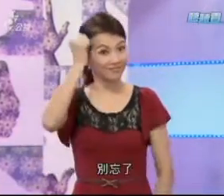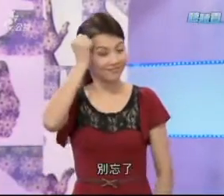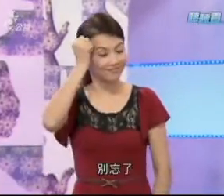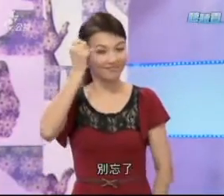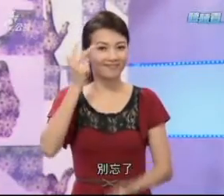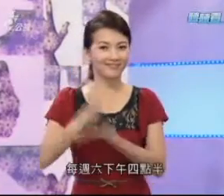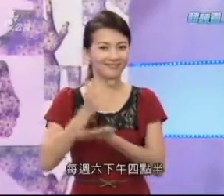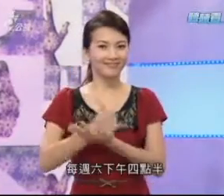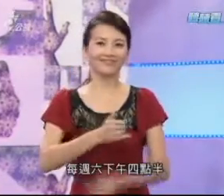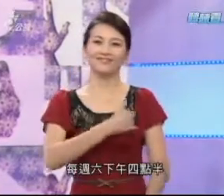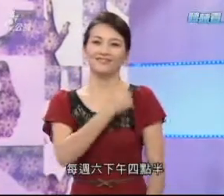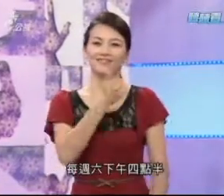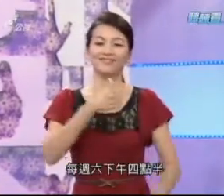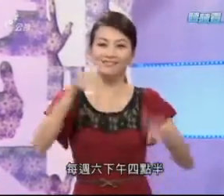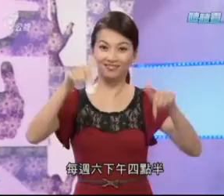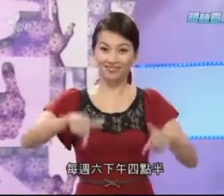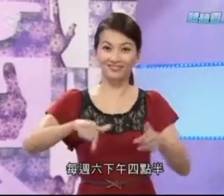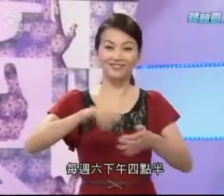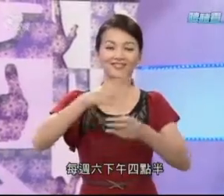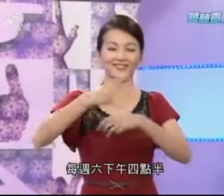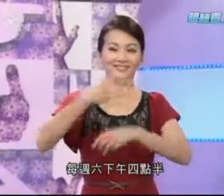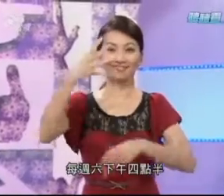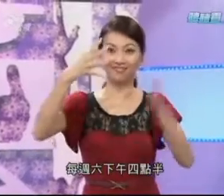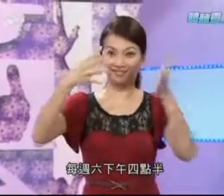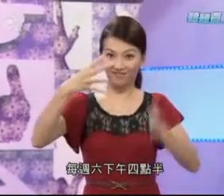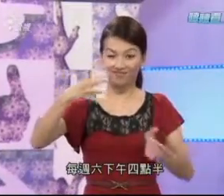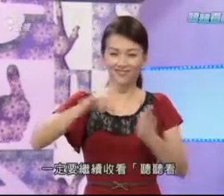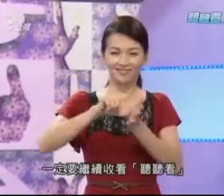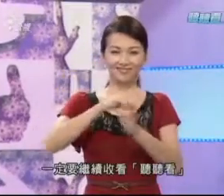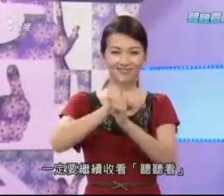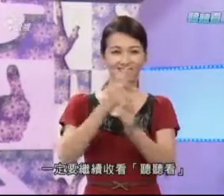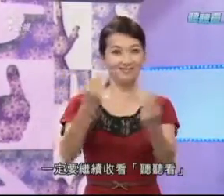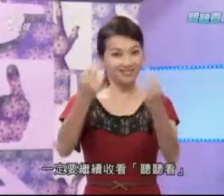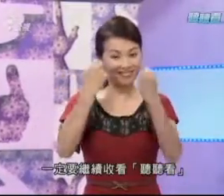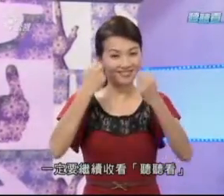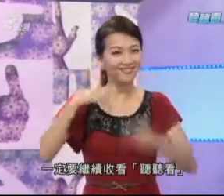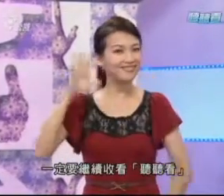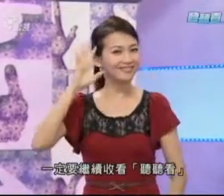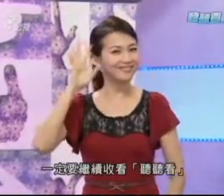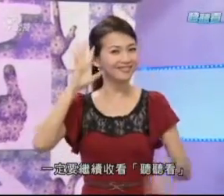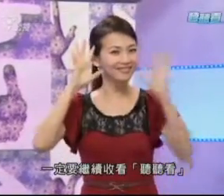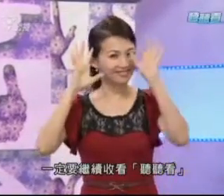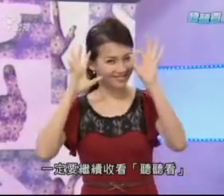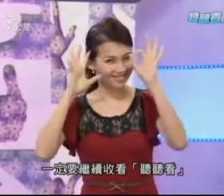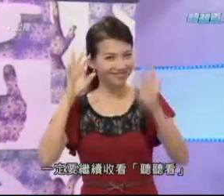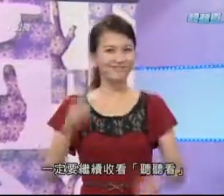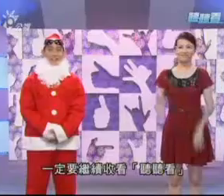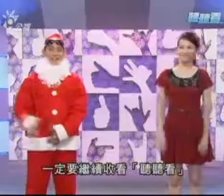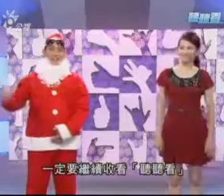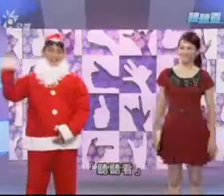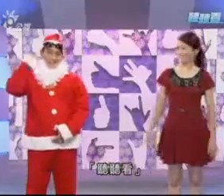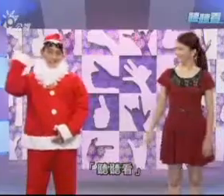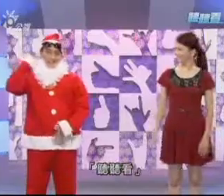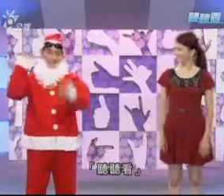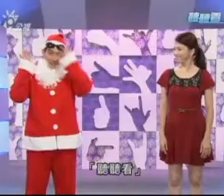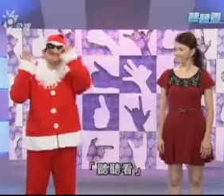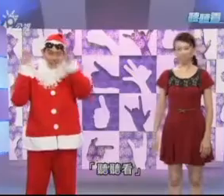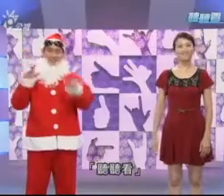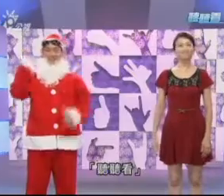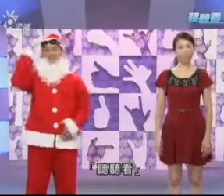忘咯，每周六下午4:30一定要继续收看听听看。 听听看，